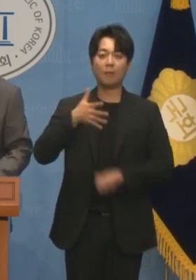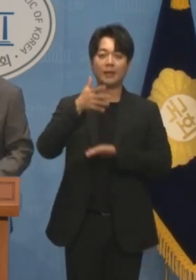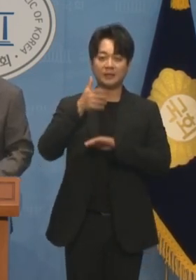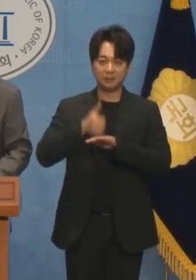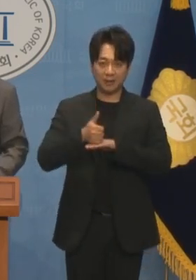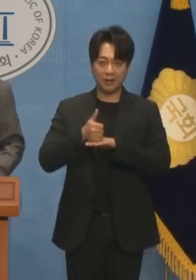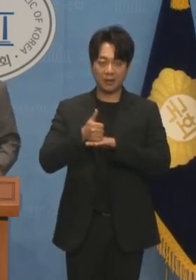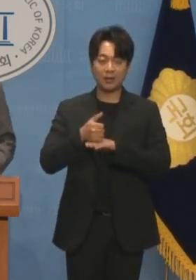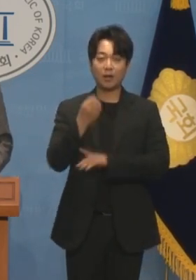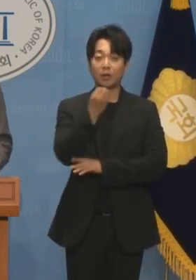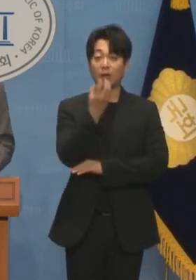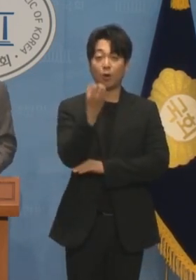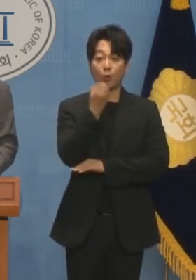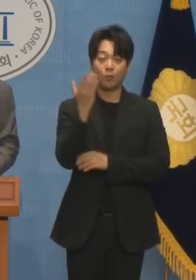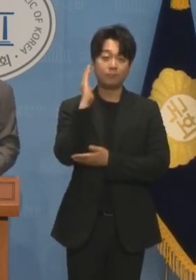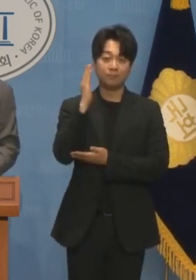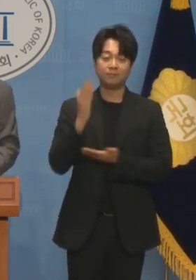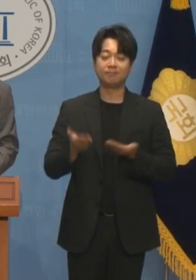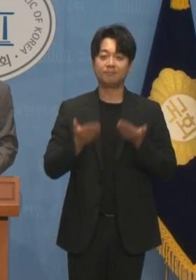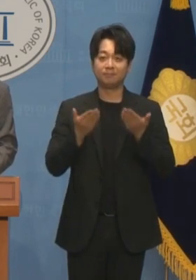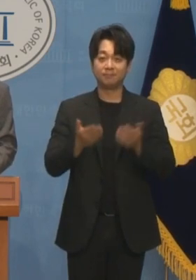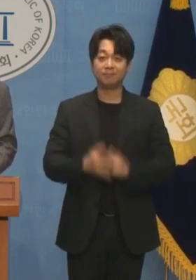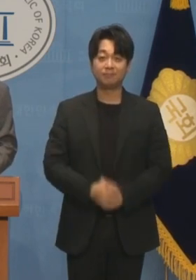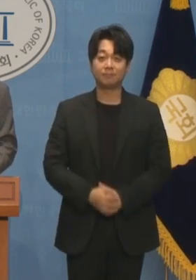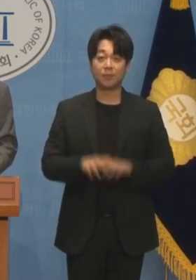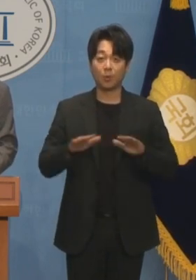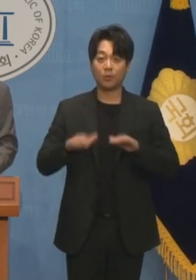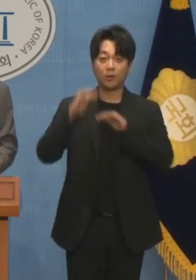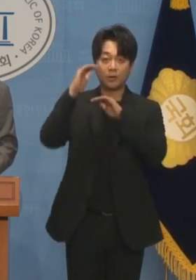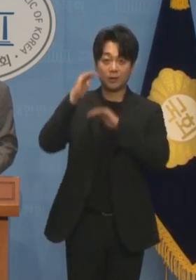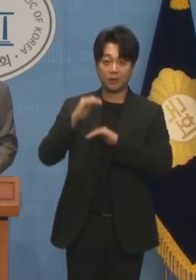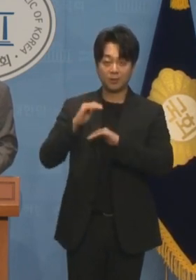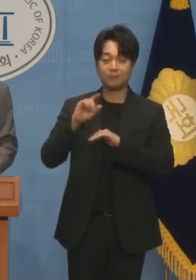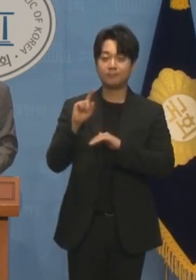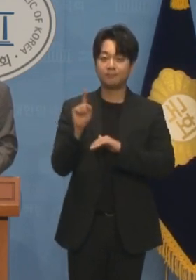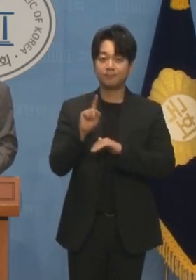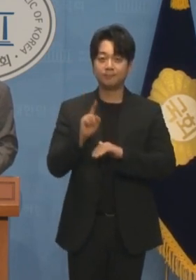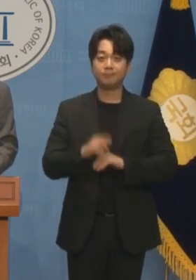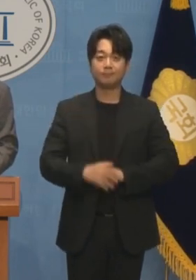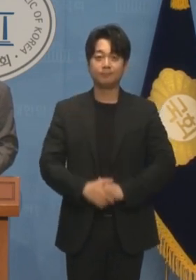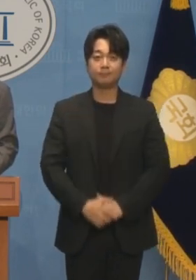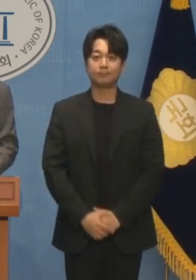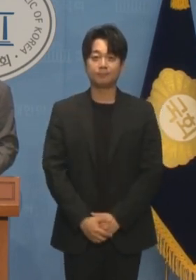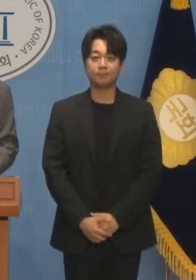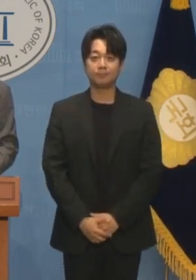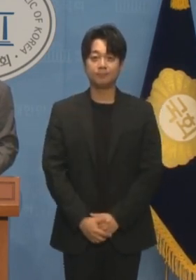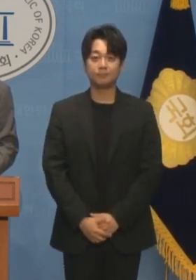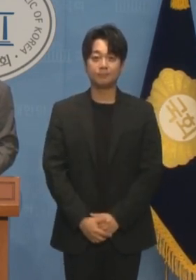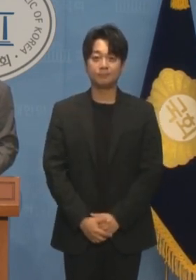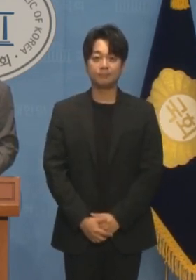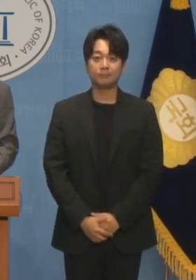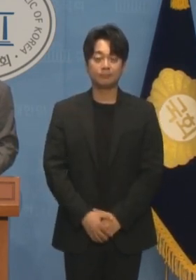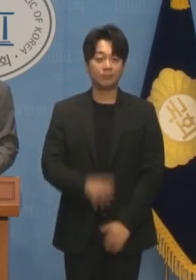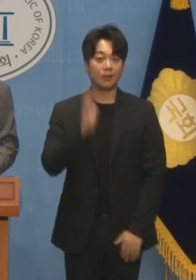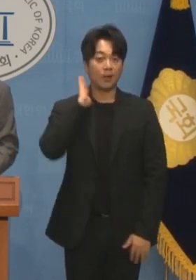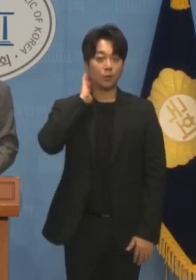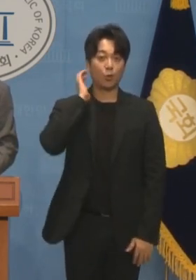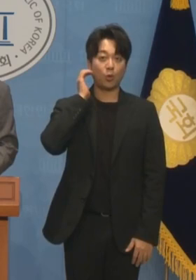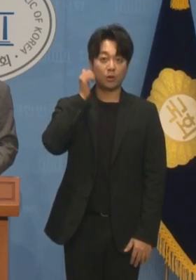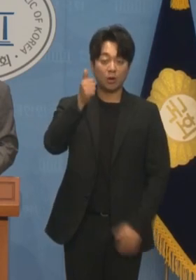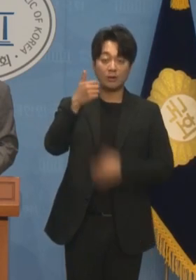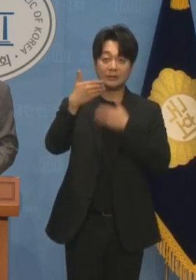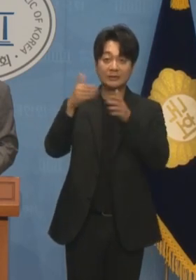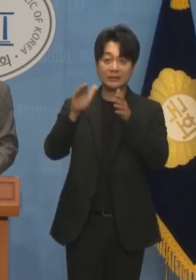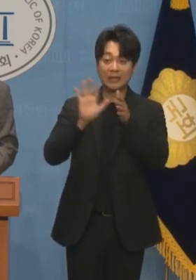같습니다. 오늘 기자회견 내용은 이 대통령실 앞에